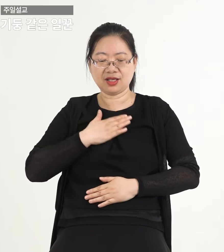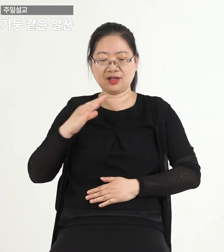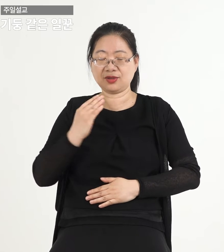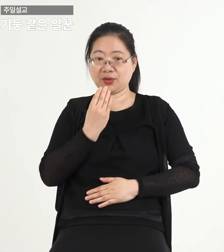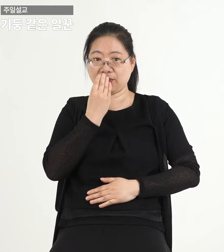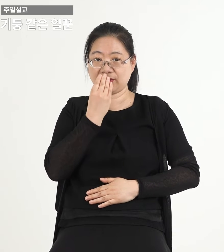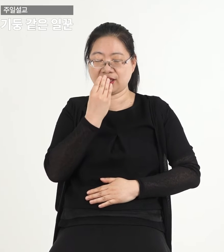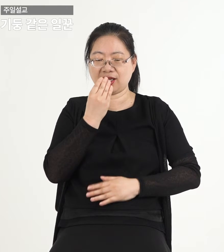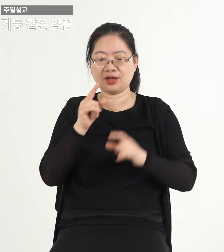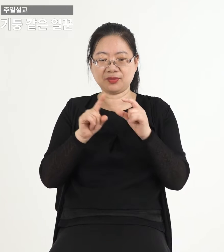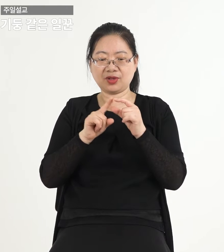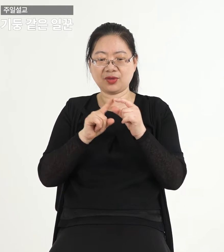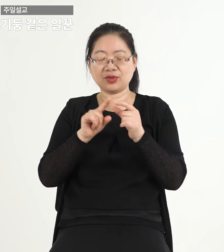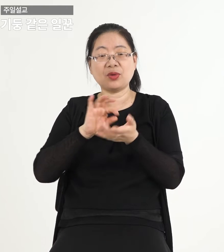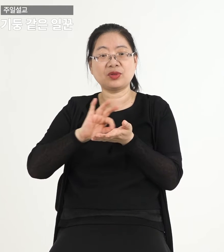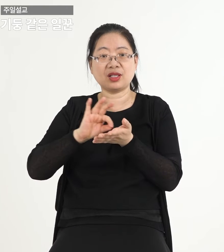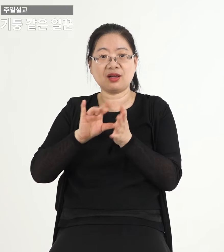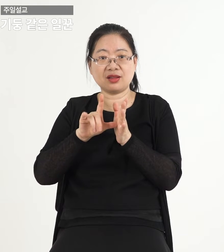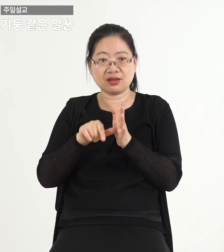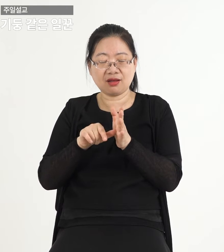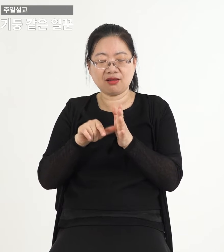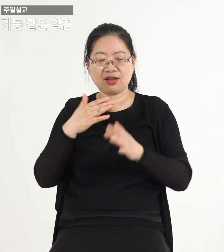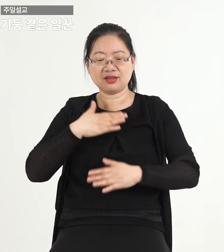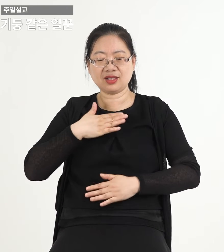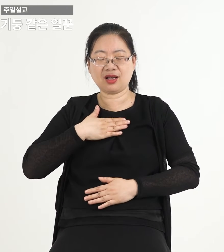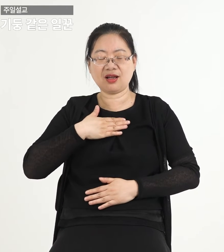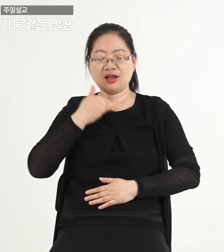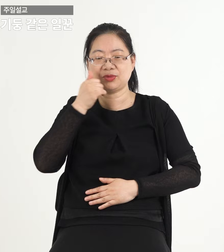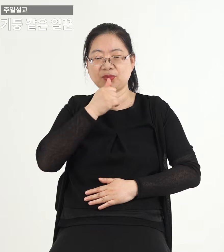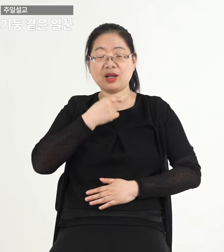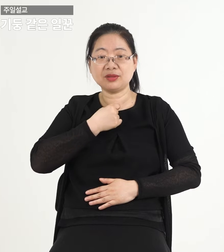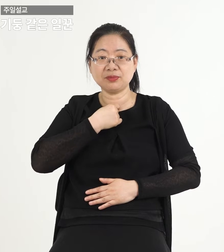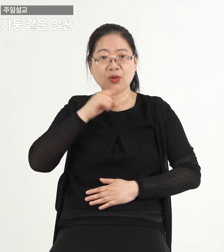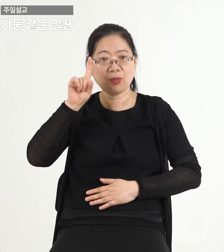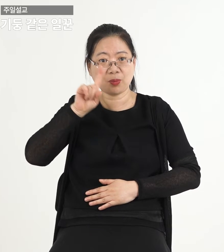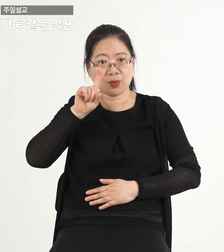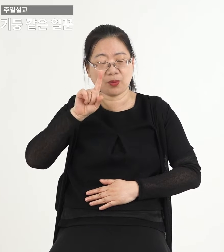라는 표현을 썼을 때 자신을 뭘로 소개하고 싶은 거죠?